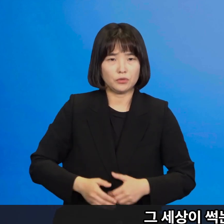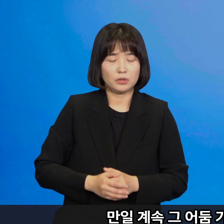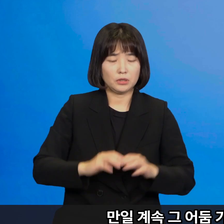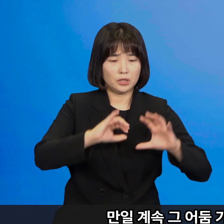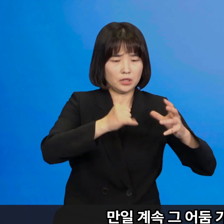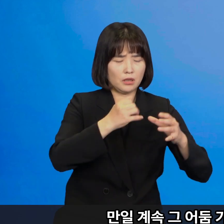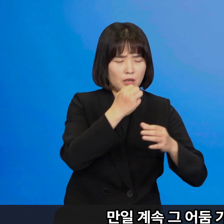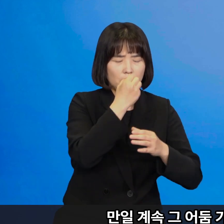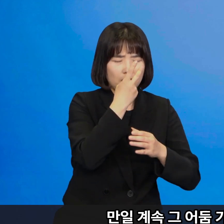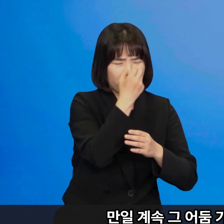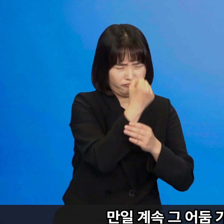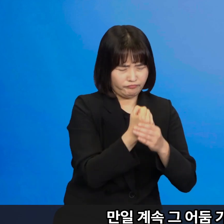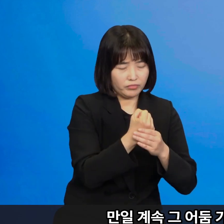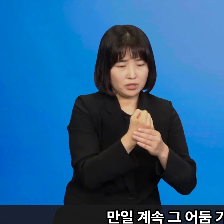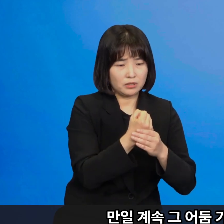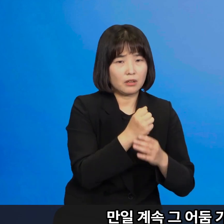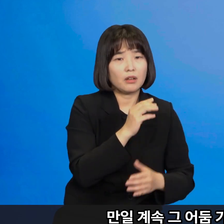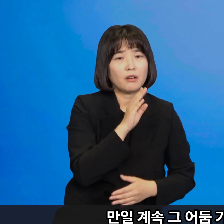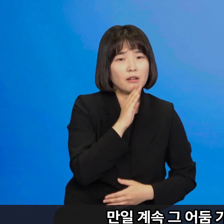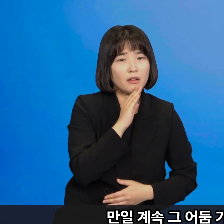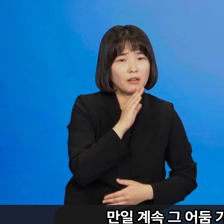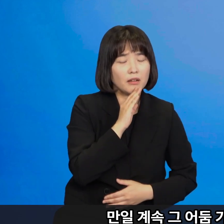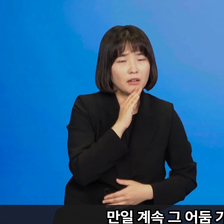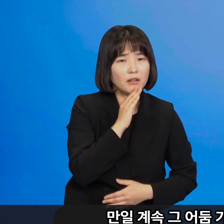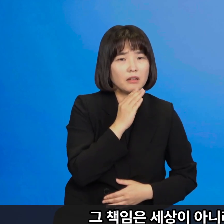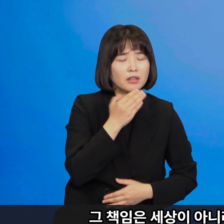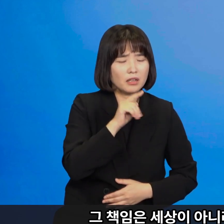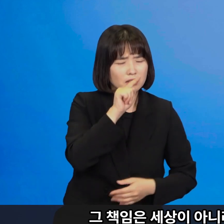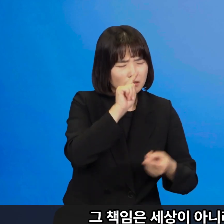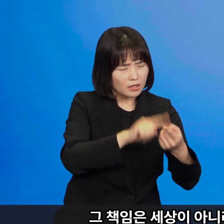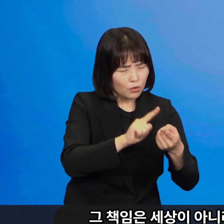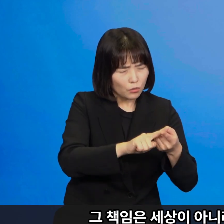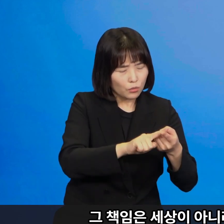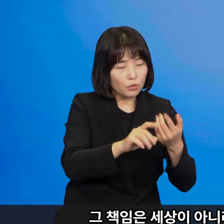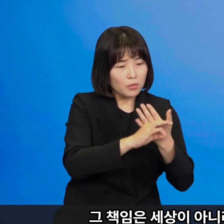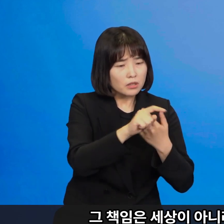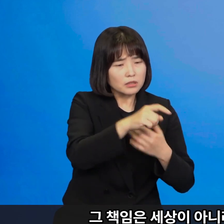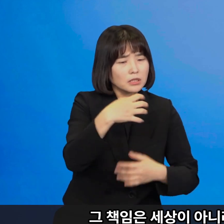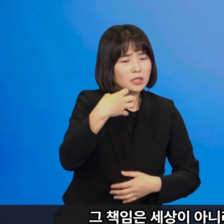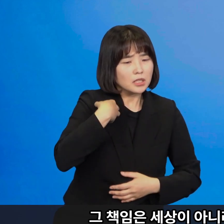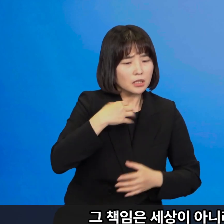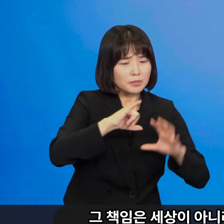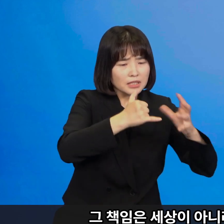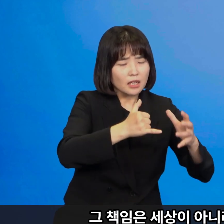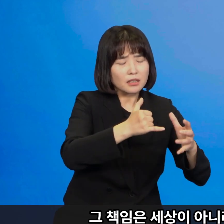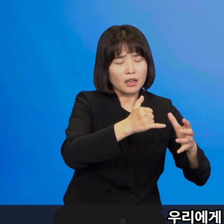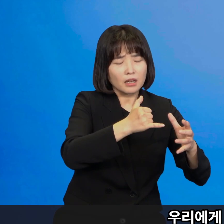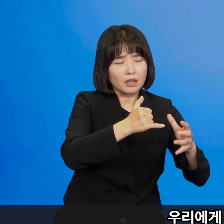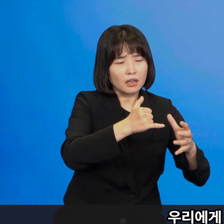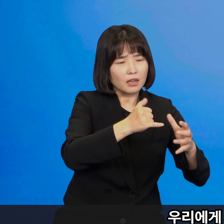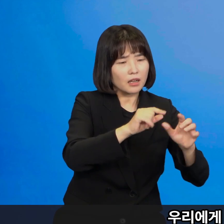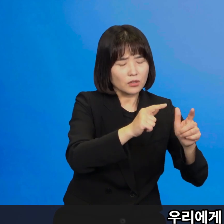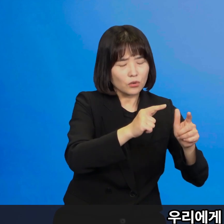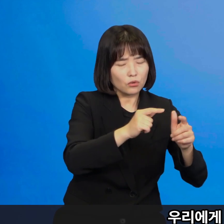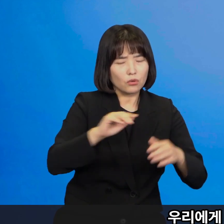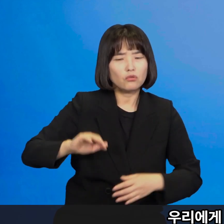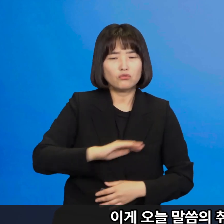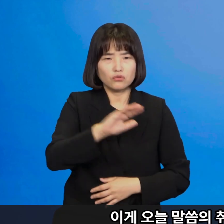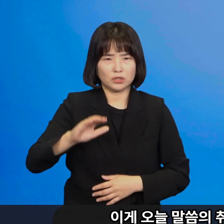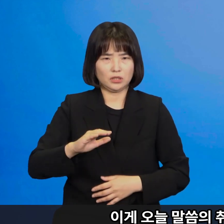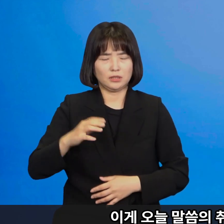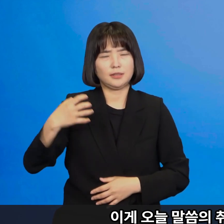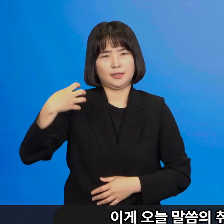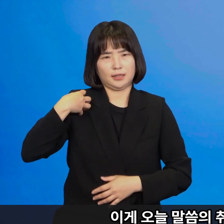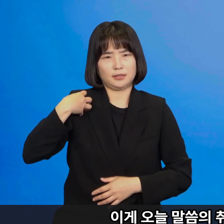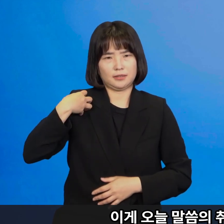당연한데 만일 계속 그 어둠 가운데 썩어가고 있다면 그 책임은 세상이 아니라 누구에게 있는 겁니까? 우리에게 있는 겁니다.